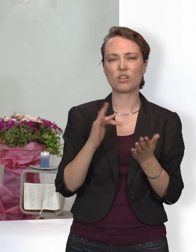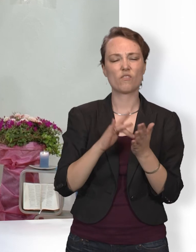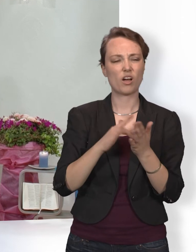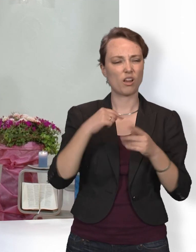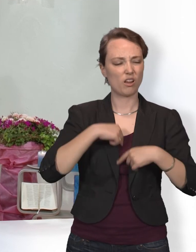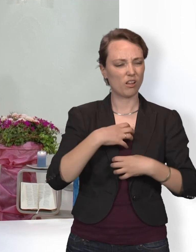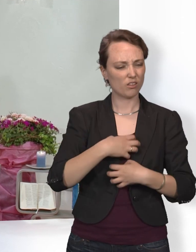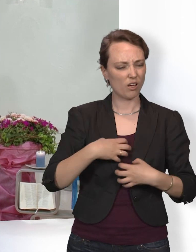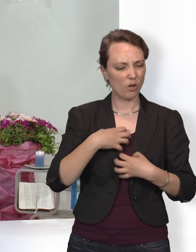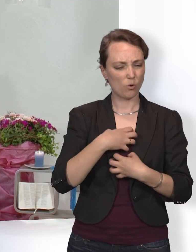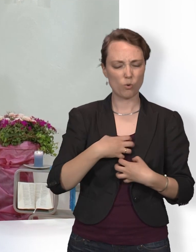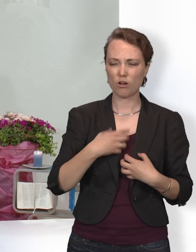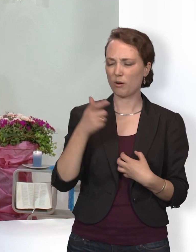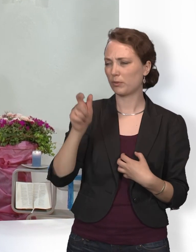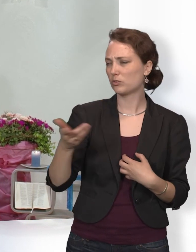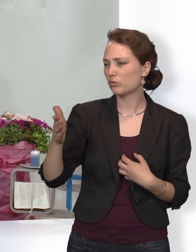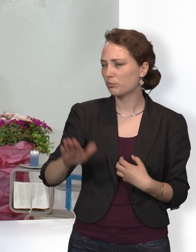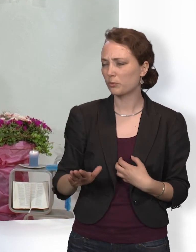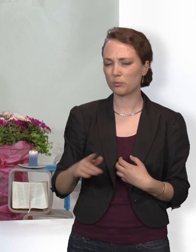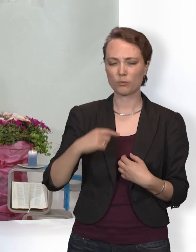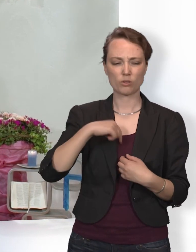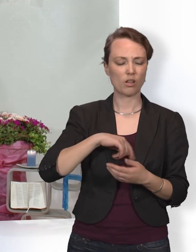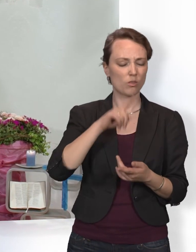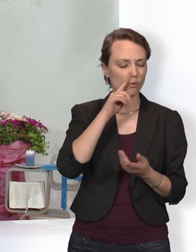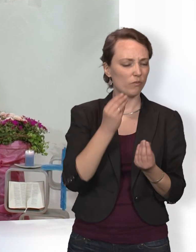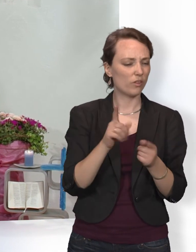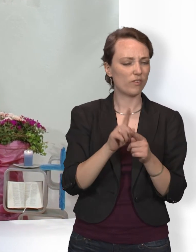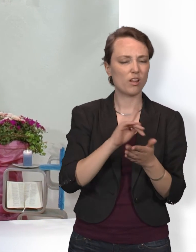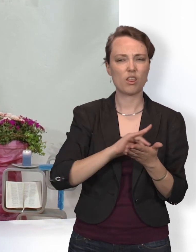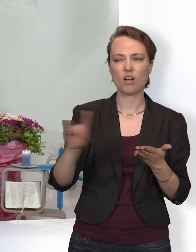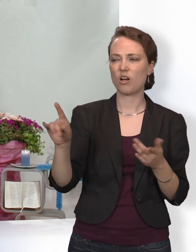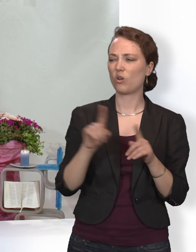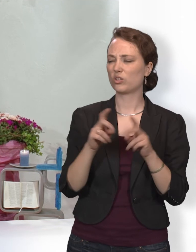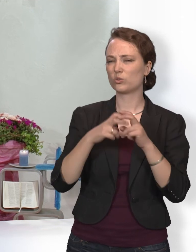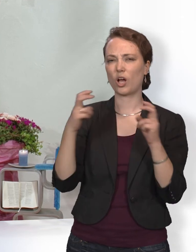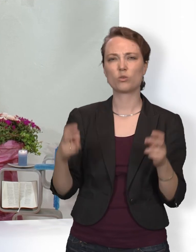in sich nur Leere verspüren oder weil sie es zu Hause einfach nicht aushalten.